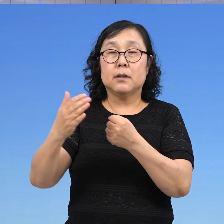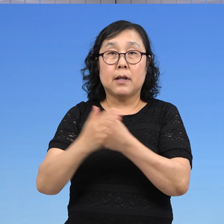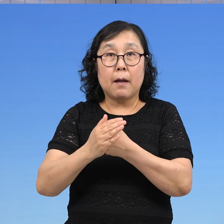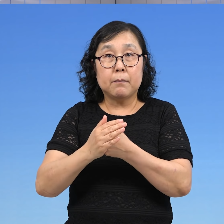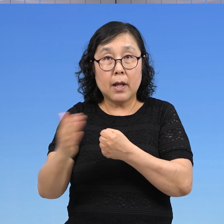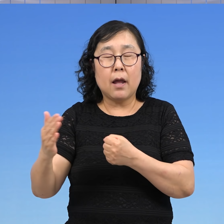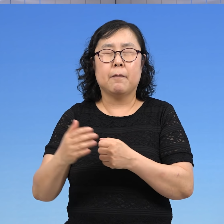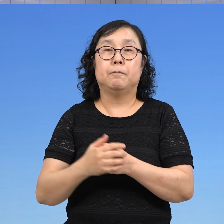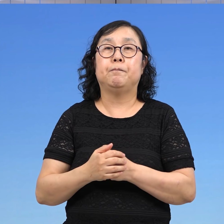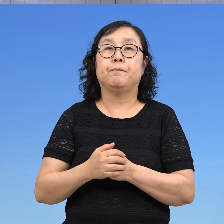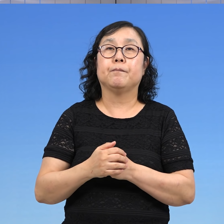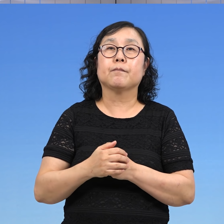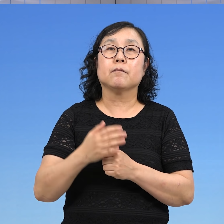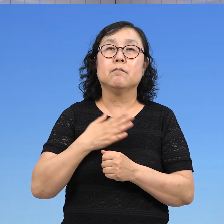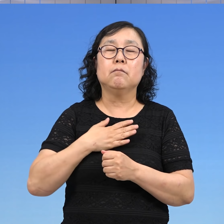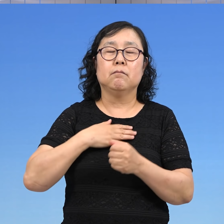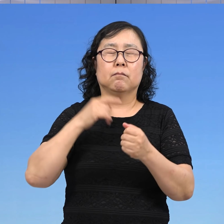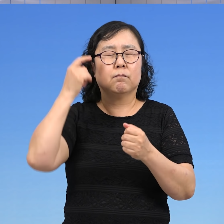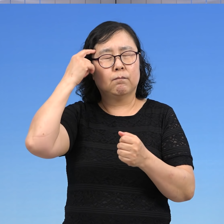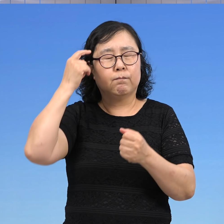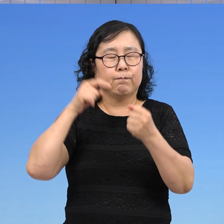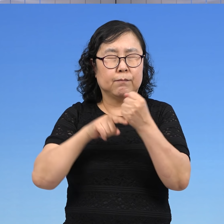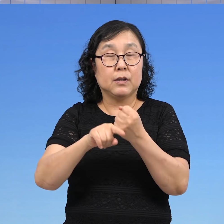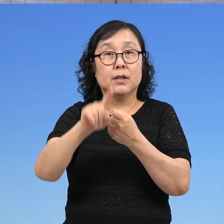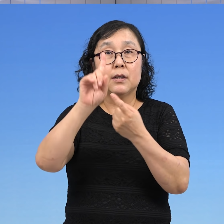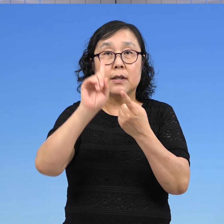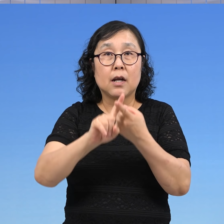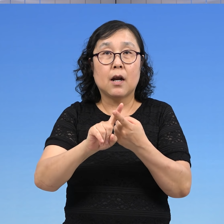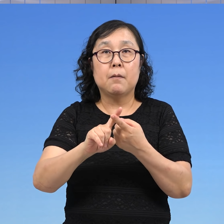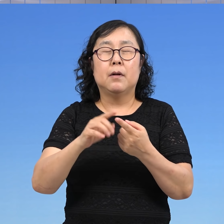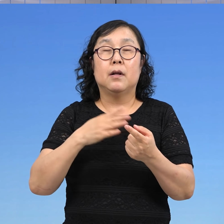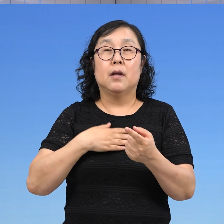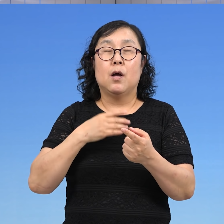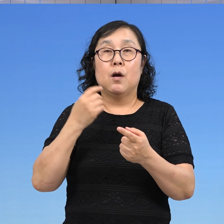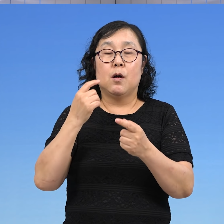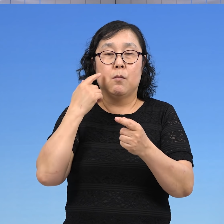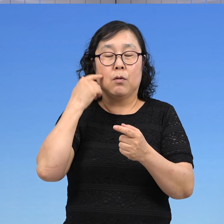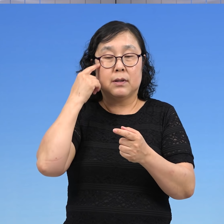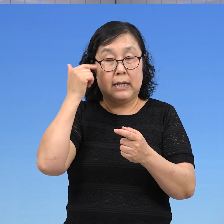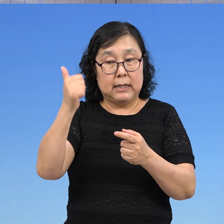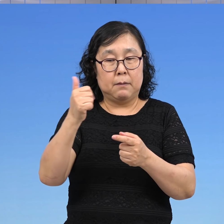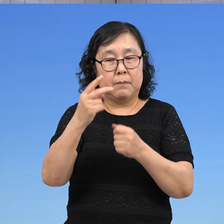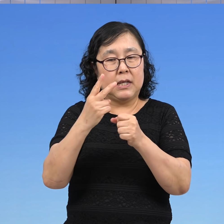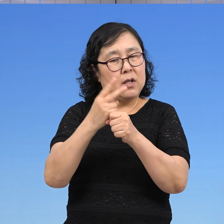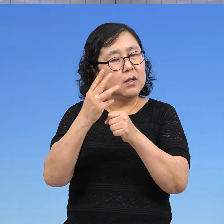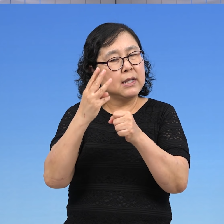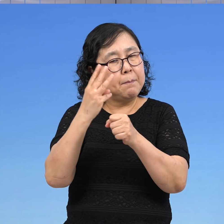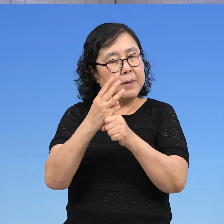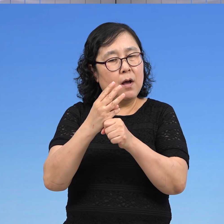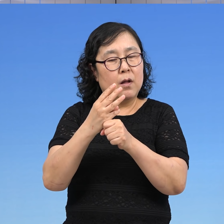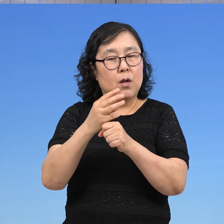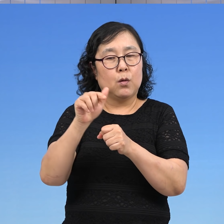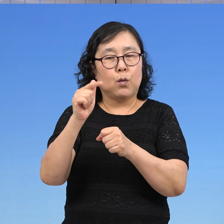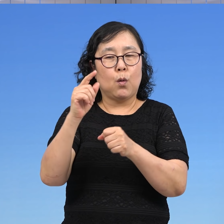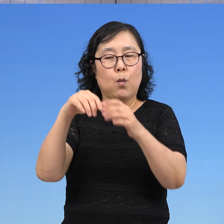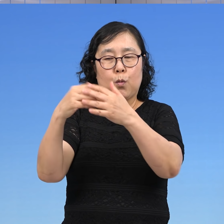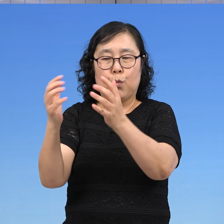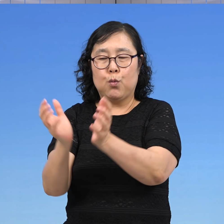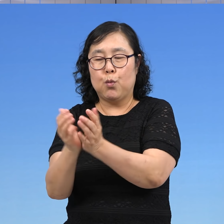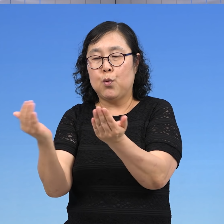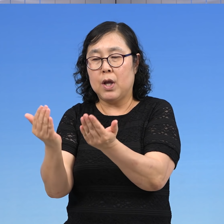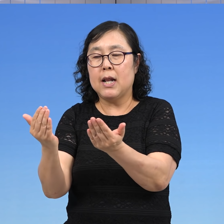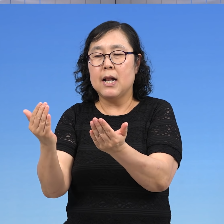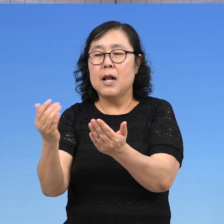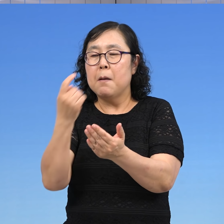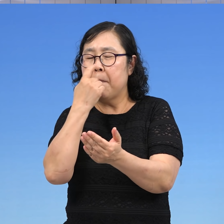내 의 시와 내 생각과 내 의 시대로 하면요 목사 미 한 2 3년 경우 사역하다 가겠습니다 그렇게 말씀을